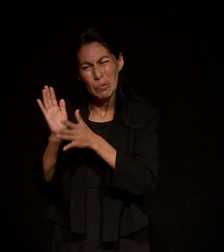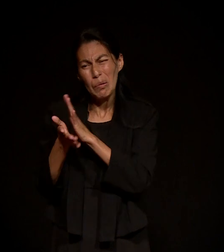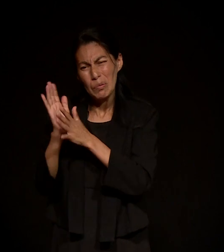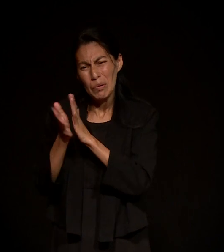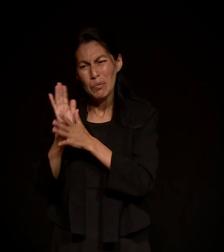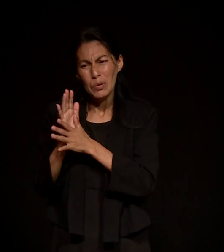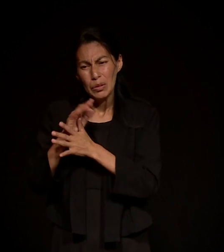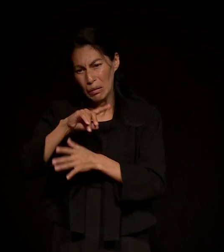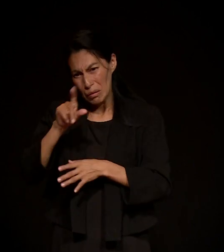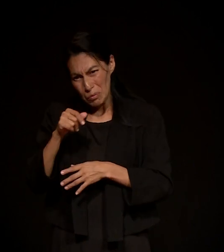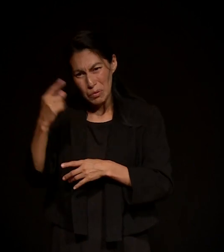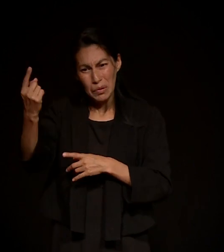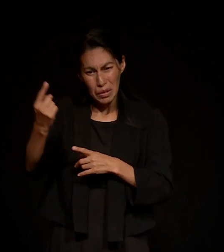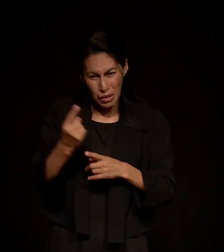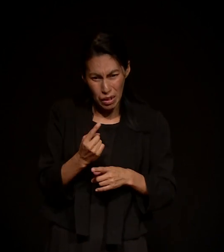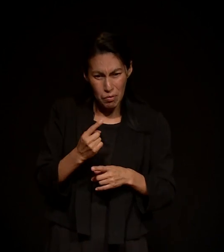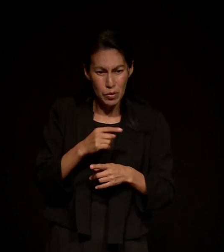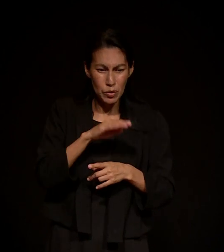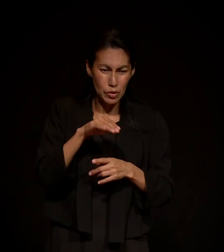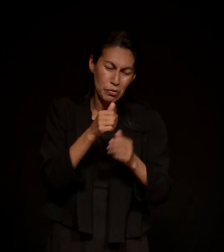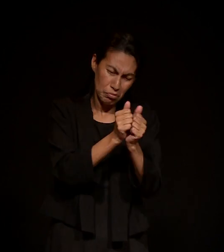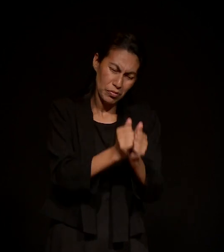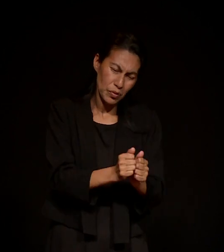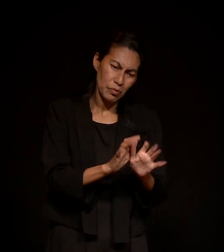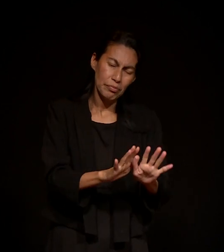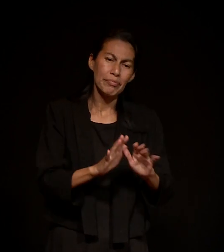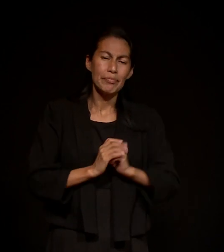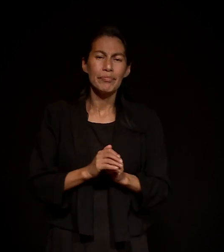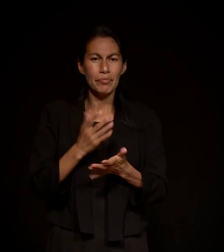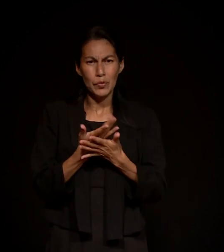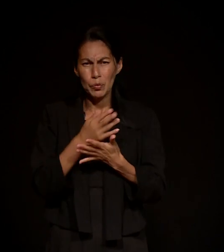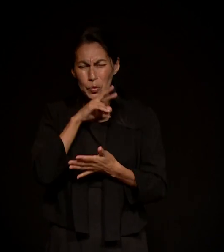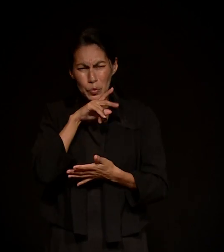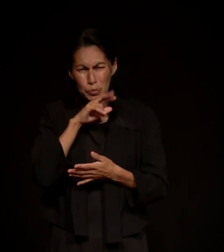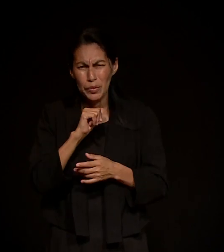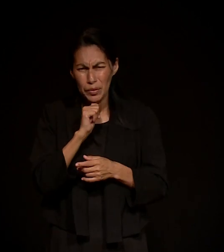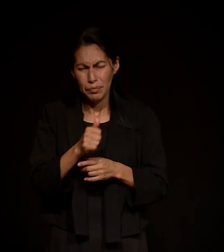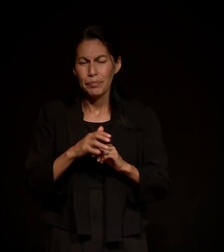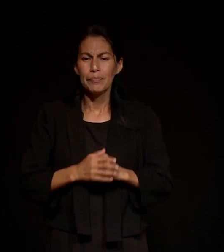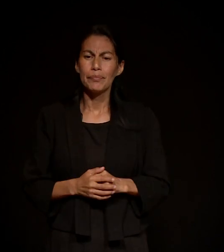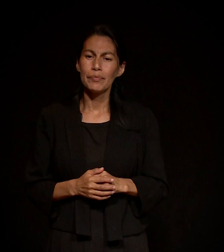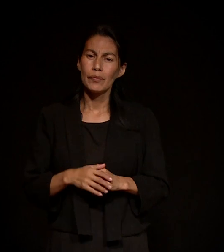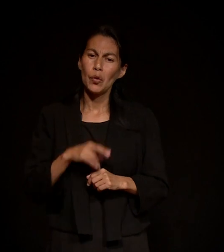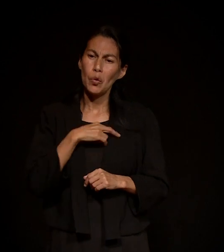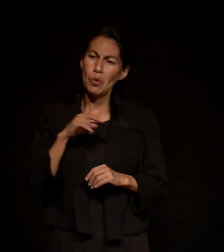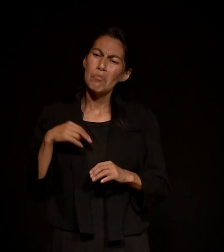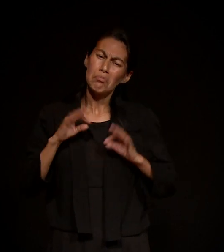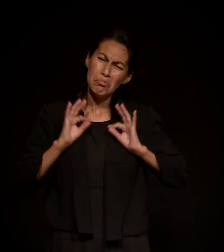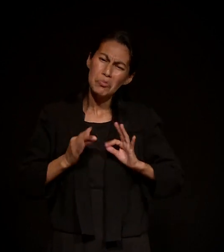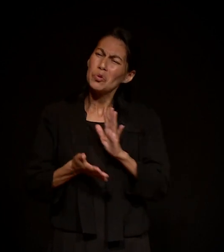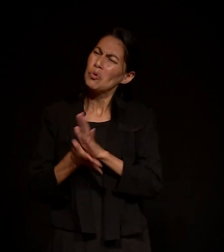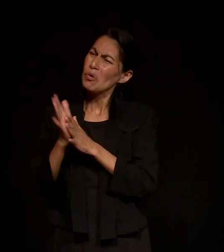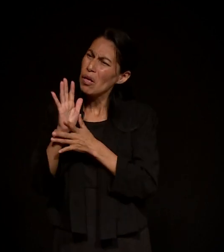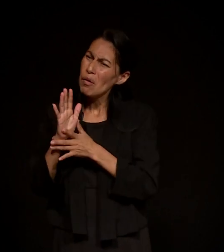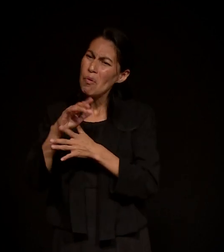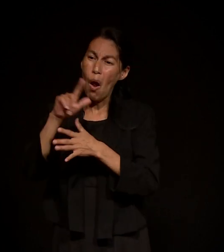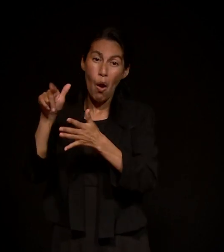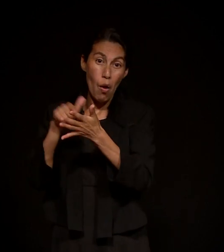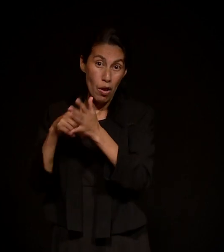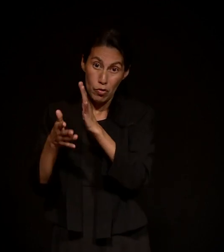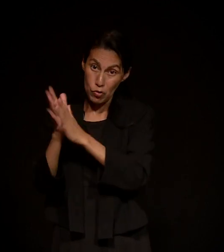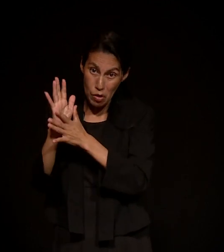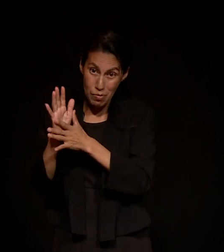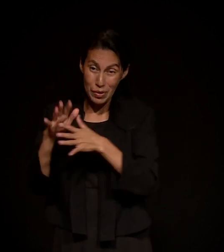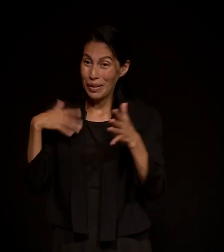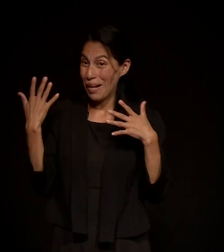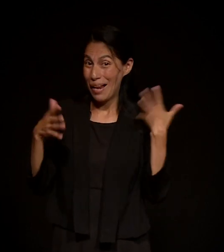mamá le dijo, bueno, ya subamos al carro y ya cuando regresemos ya se vuelve a estar aquí, no se preocupe. Pues ya nosotros nos fuimos y nos